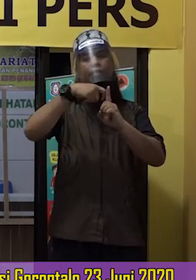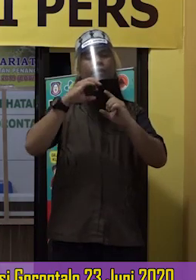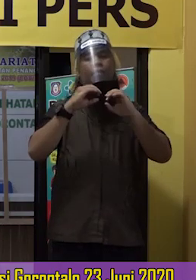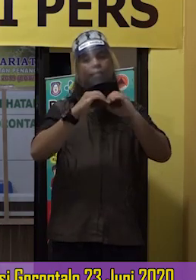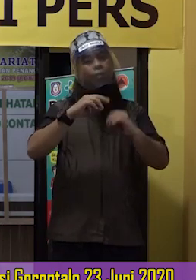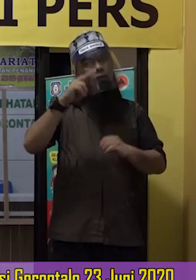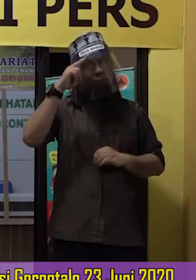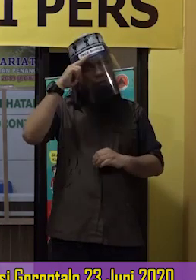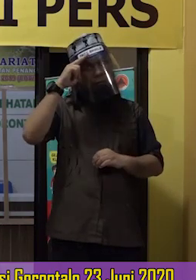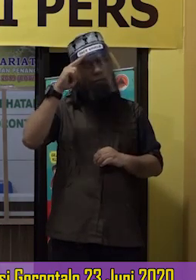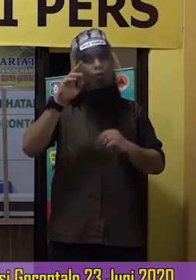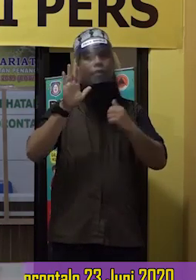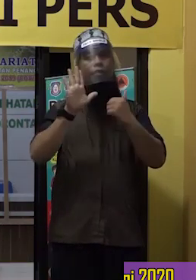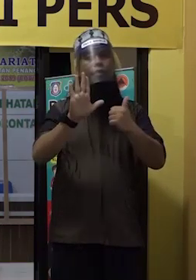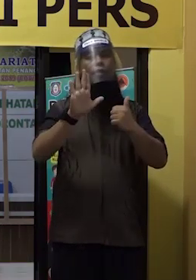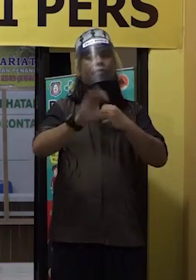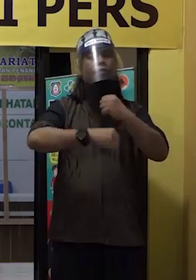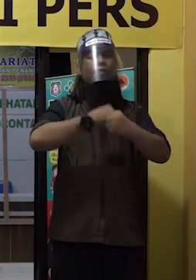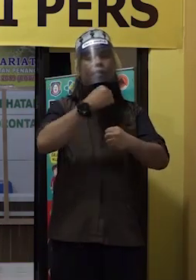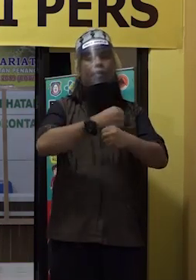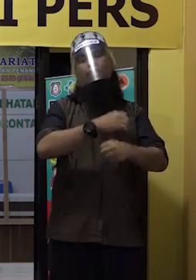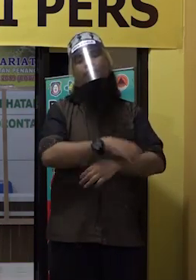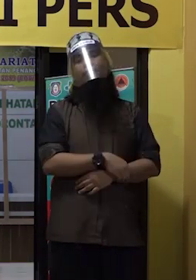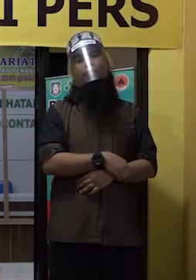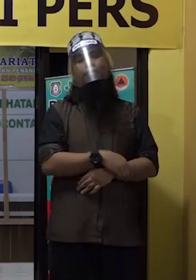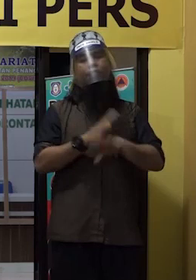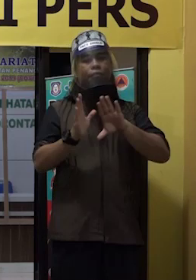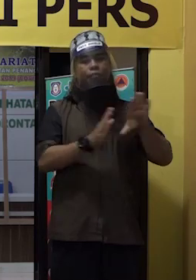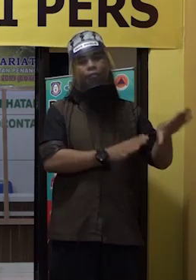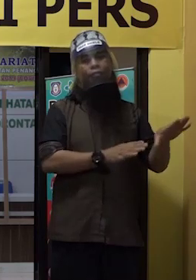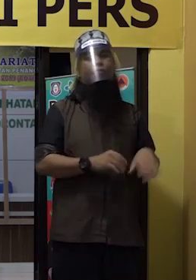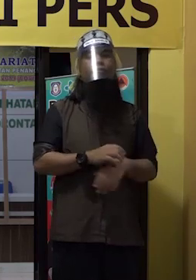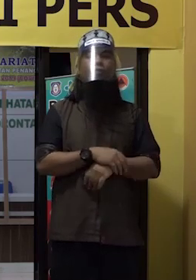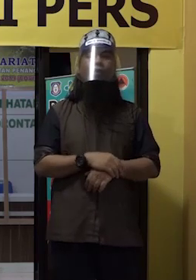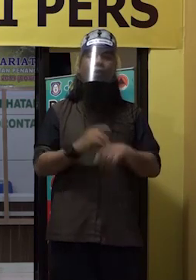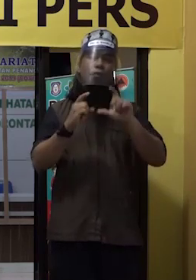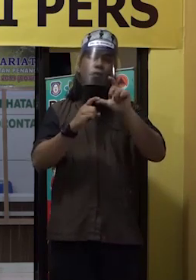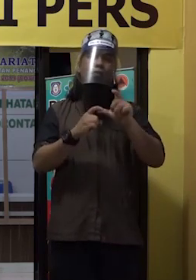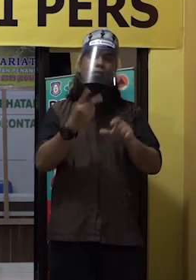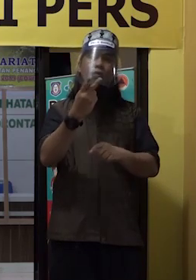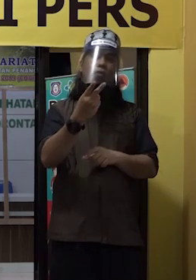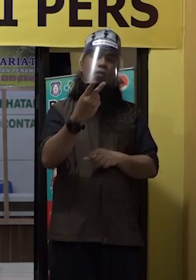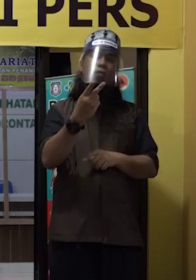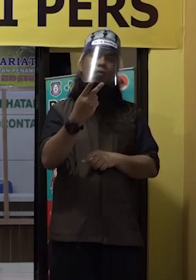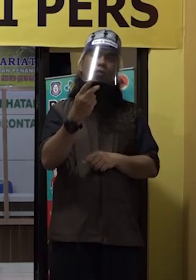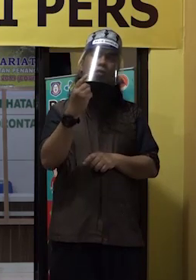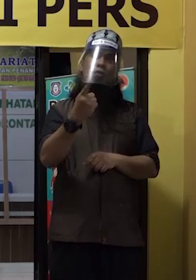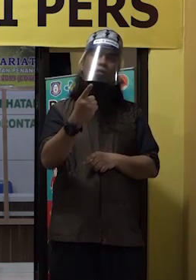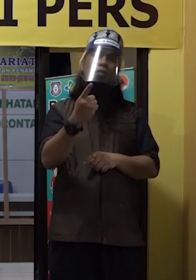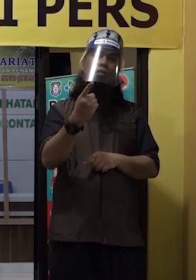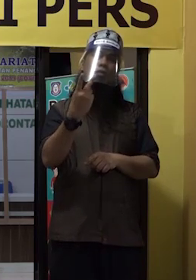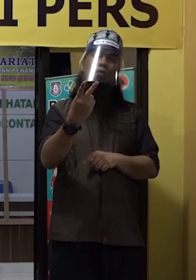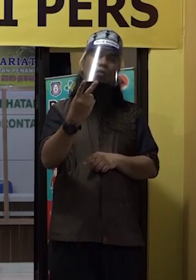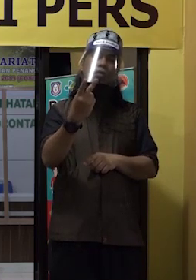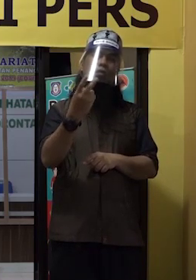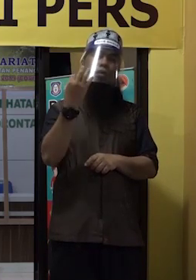laki-laki 6 tahun. Hasil swab yang kedua PCR-nya, maksud kami hasil swab yang kedua